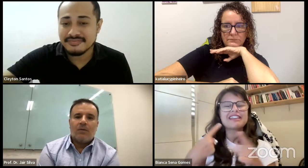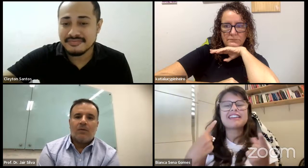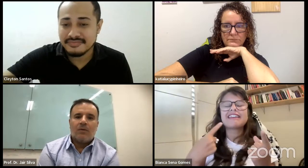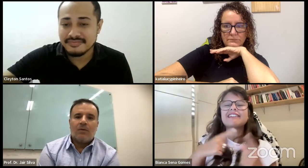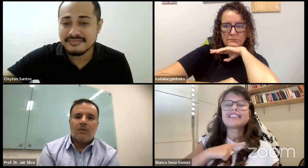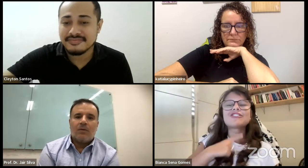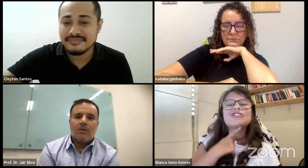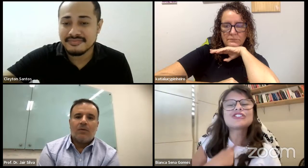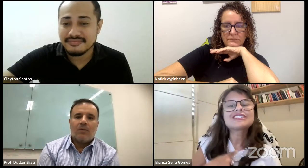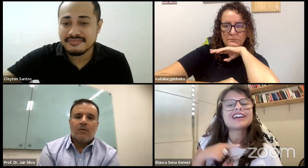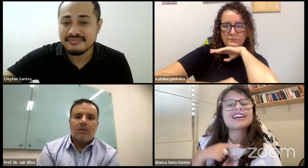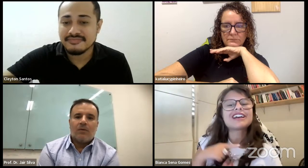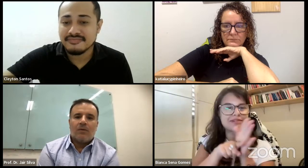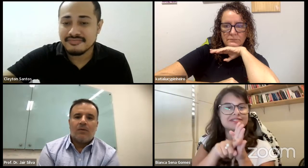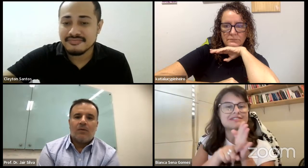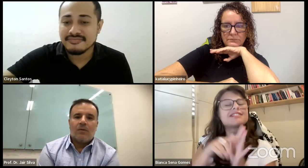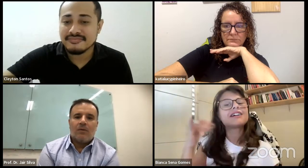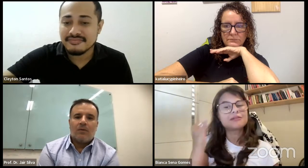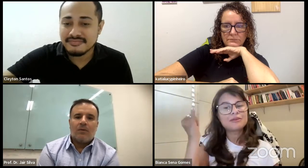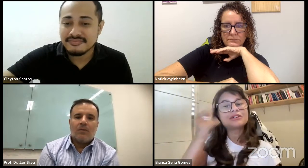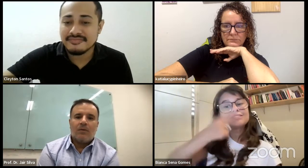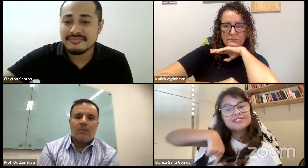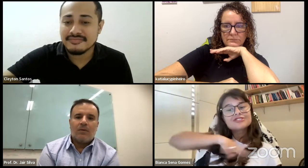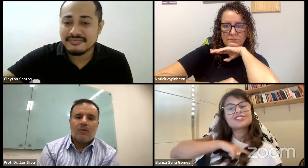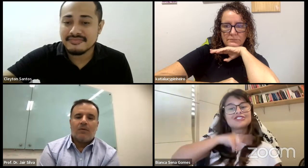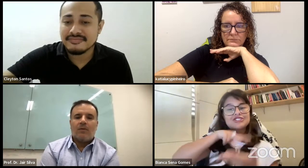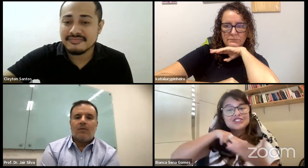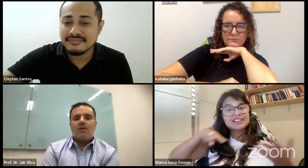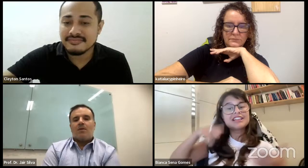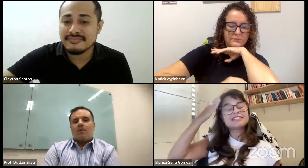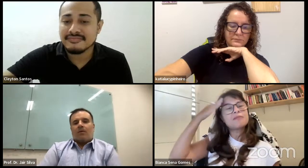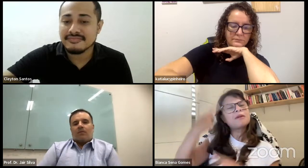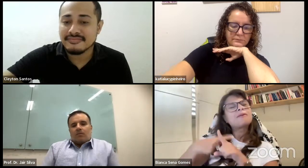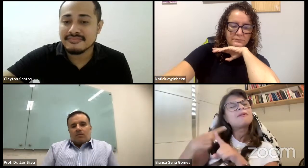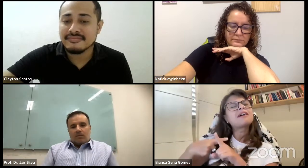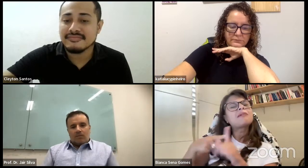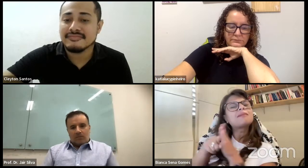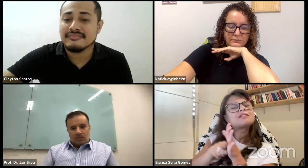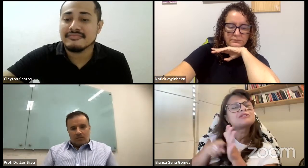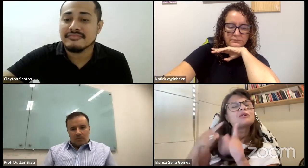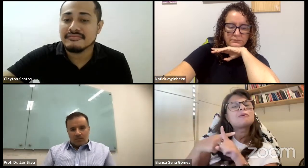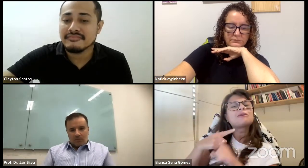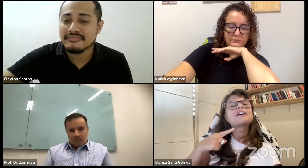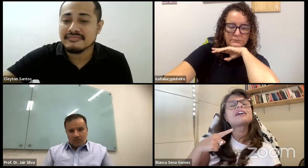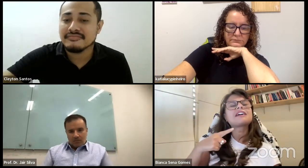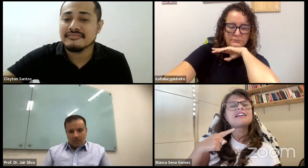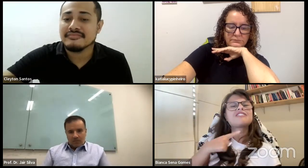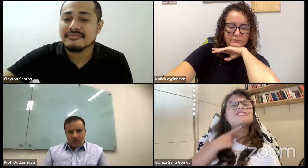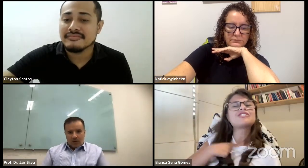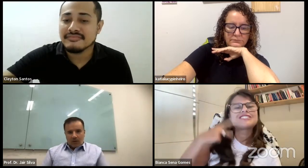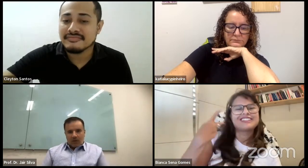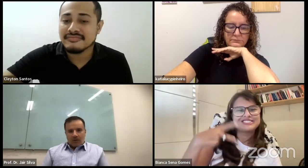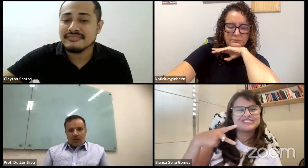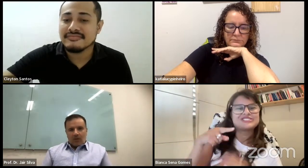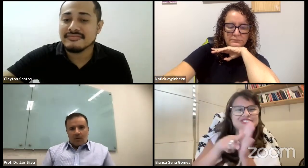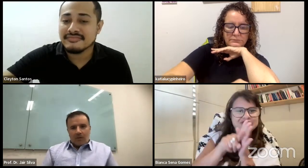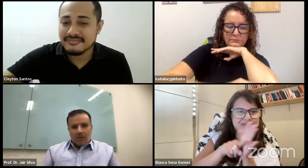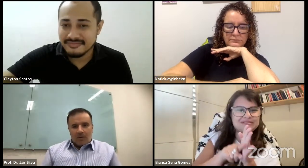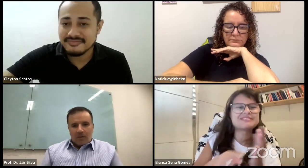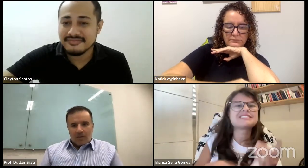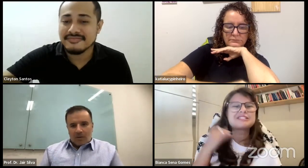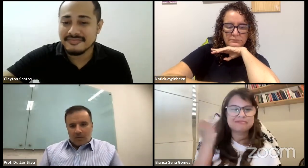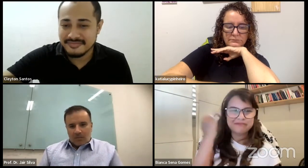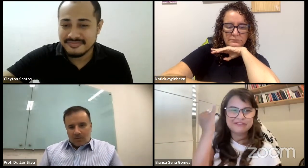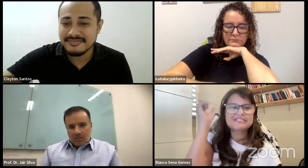Você trouxe suas escolhas, né? Por que você trouxe suas escolhas teóricas? E nós que lemos sua